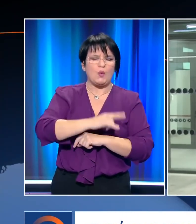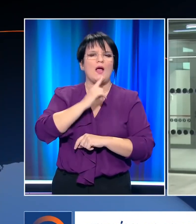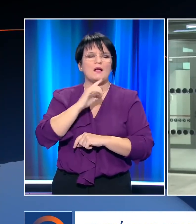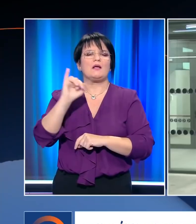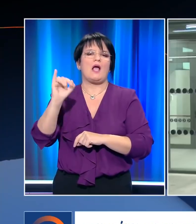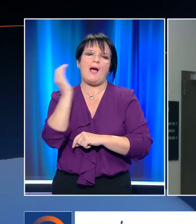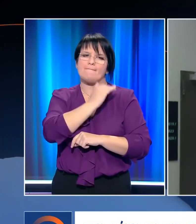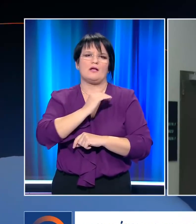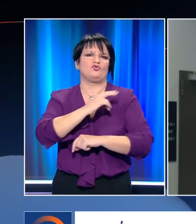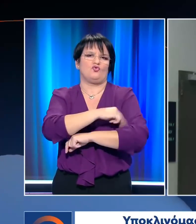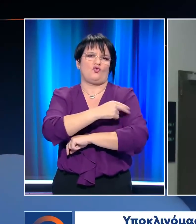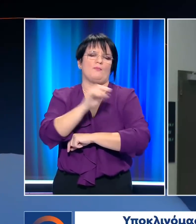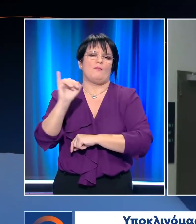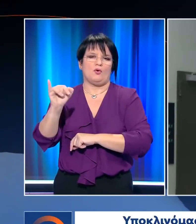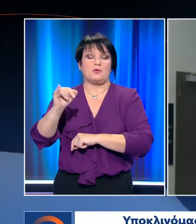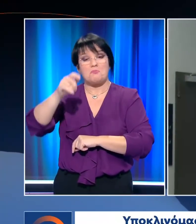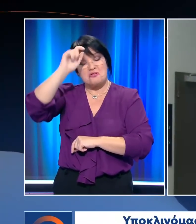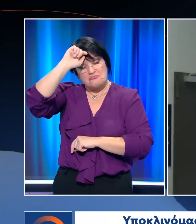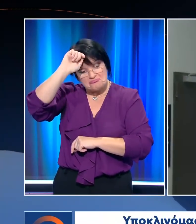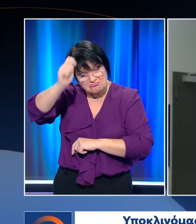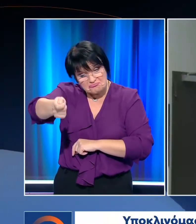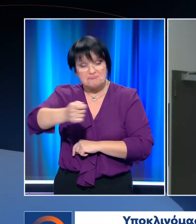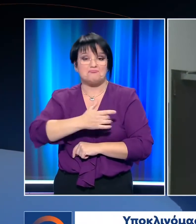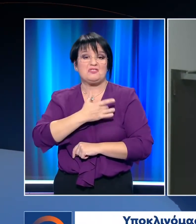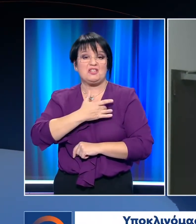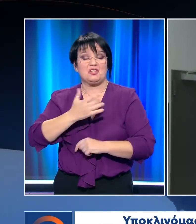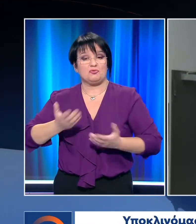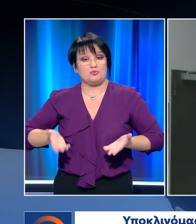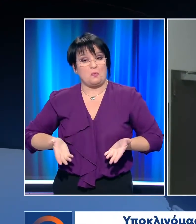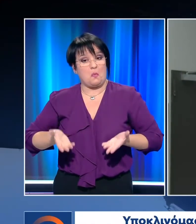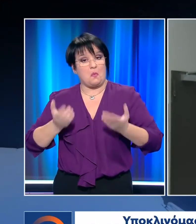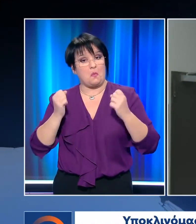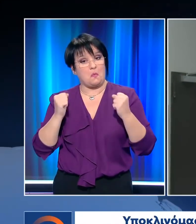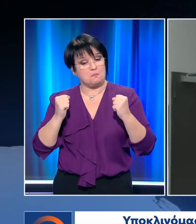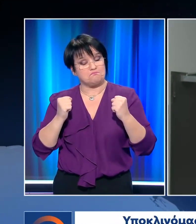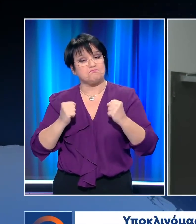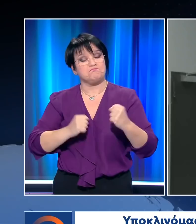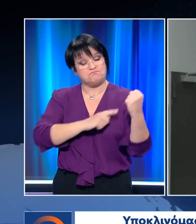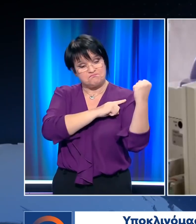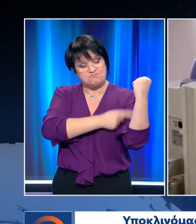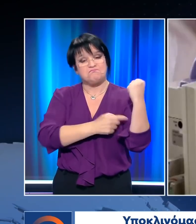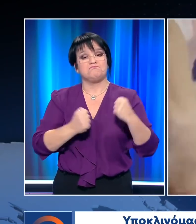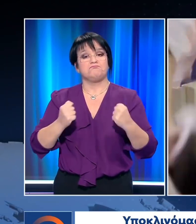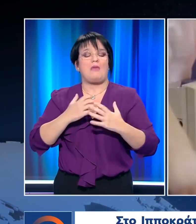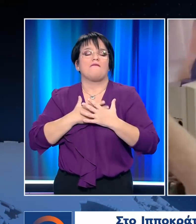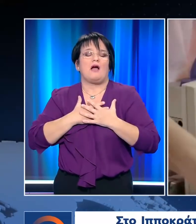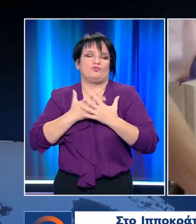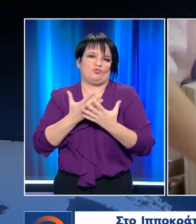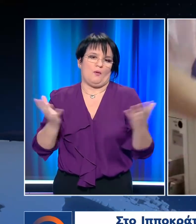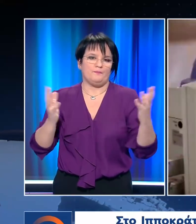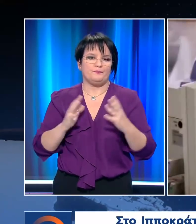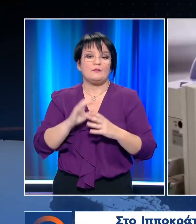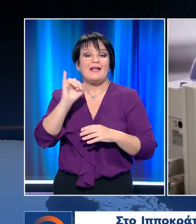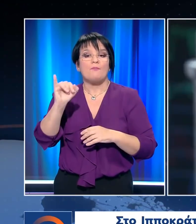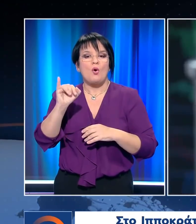Ιπποκράτειο νοσοκομείο. Υποκλεινόμαστε στο μεγαλείο της ψυχής τους. Δεν έχει πολλά να πει εδώ. Ένα τεράστιο ευχαριστώ. Στο Ιπποκράτειο